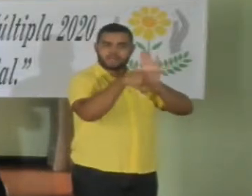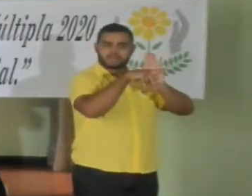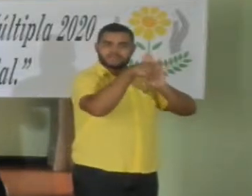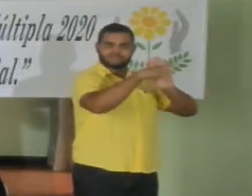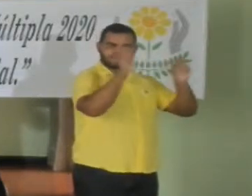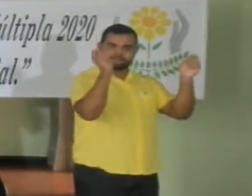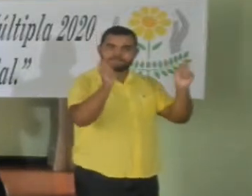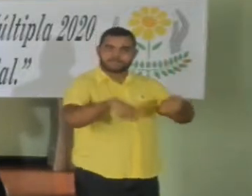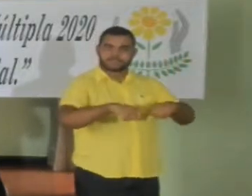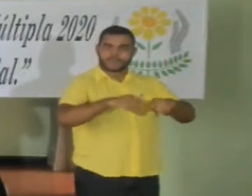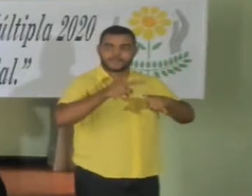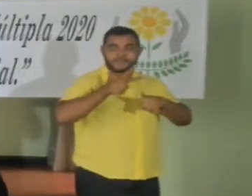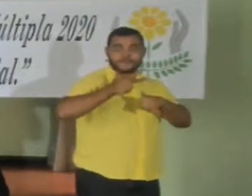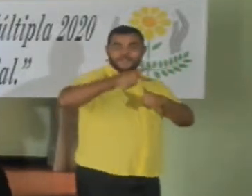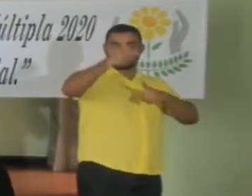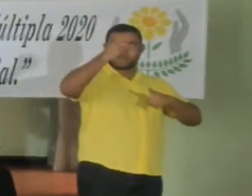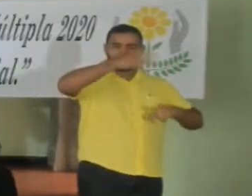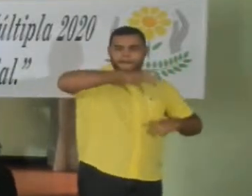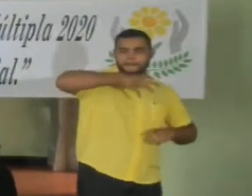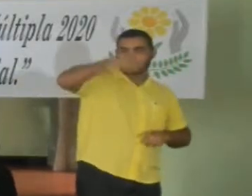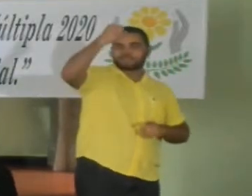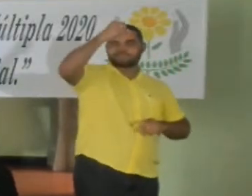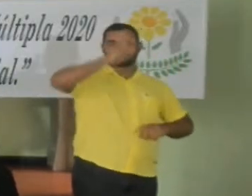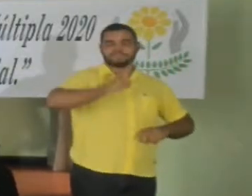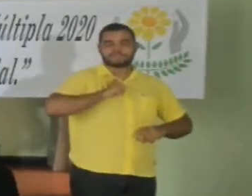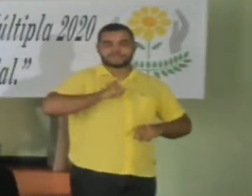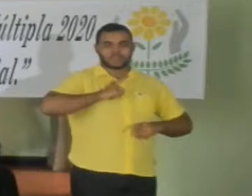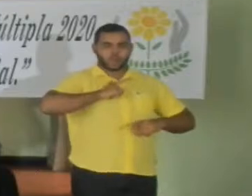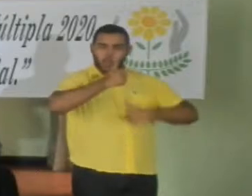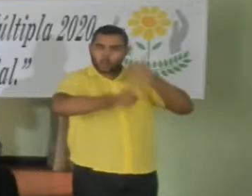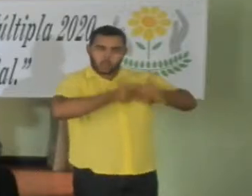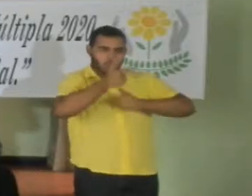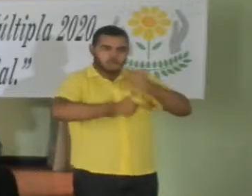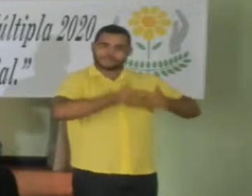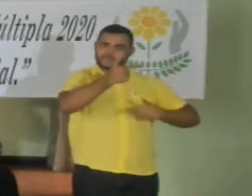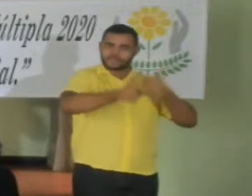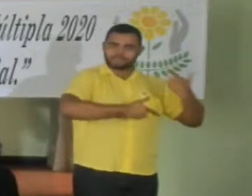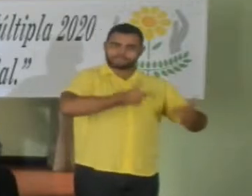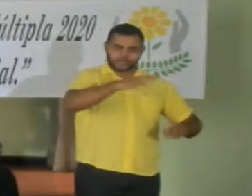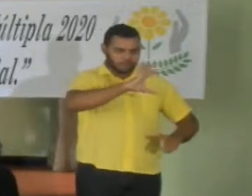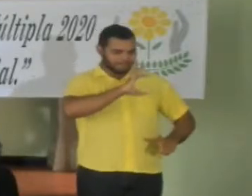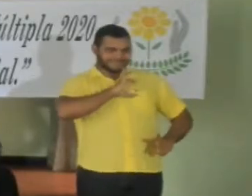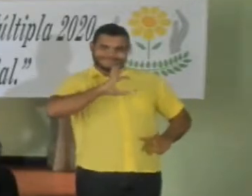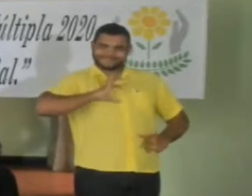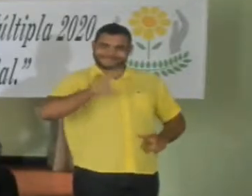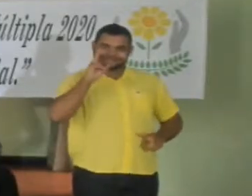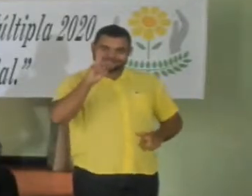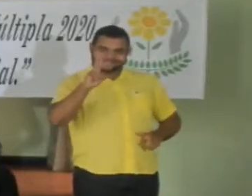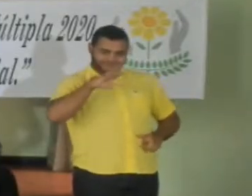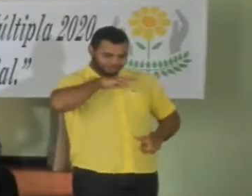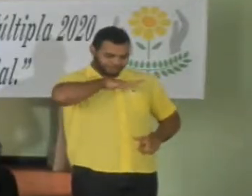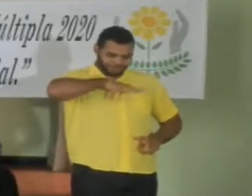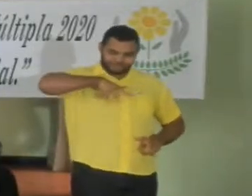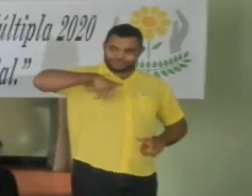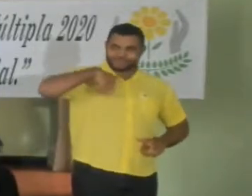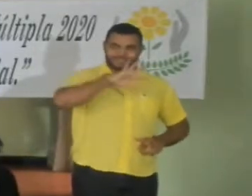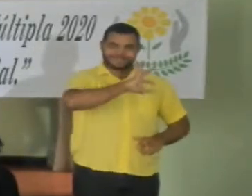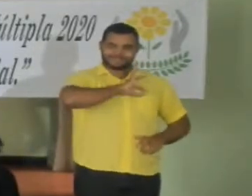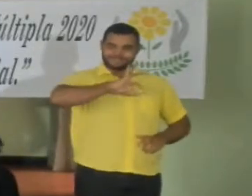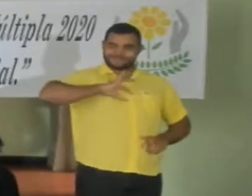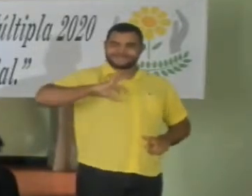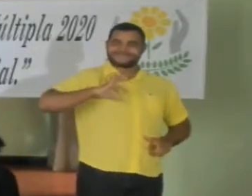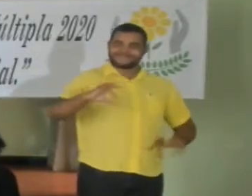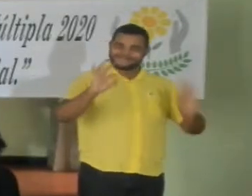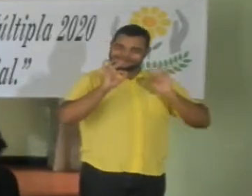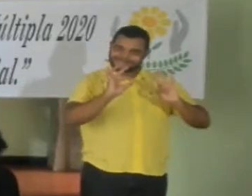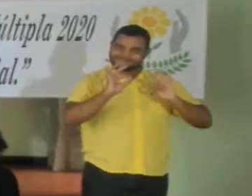capaz, né? E que ele consegue, vai atrás com as suas medalhas, atrás de medalhas. Ele mostrou o peito cheio de medalhas, não é